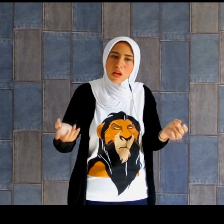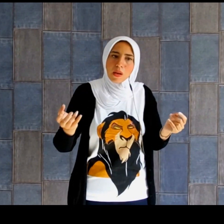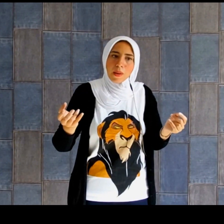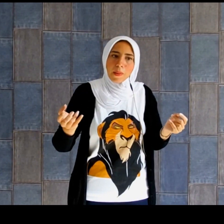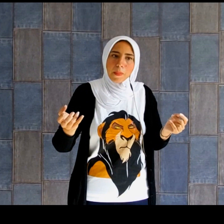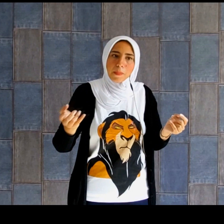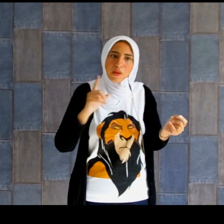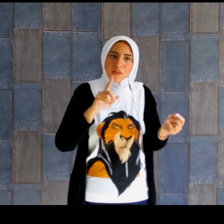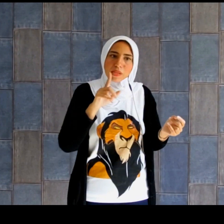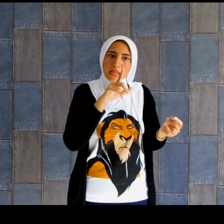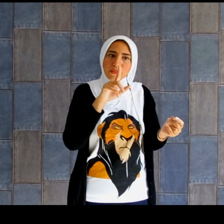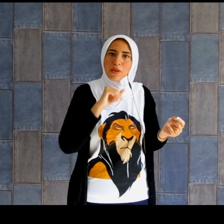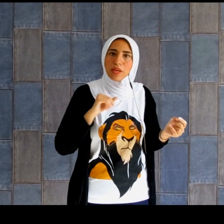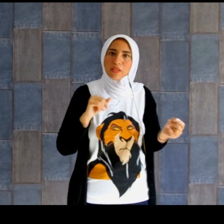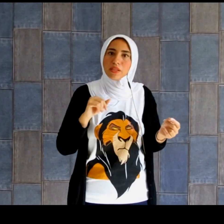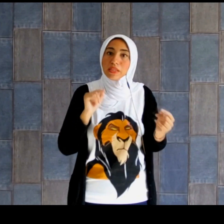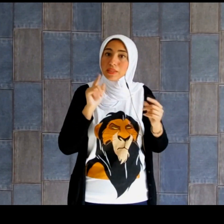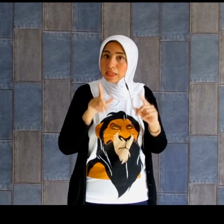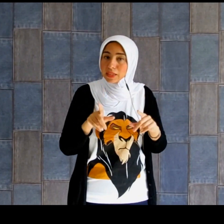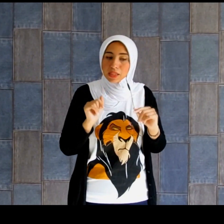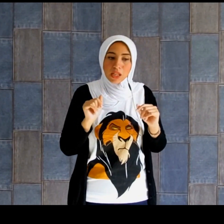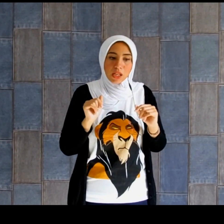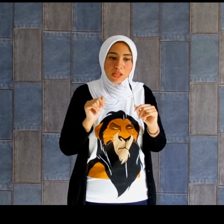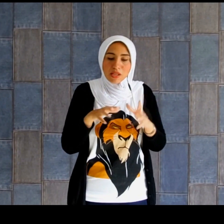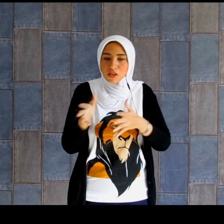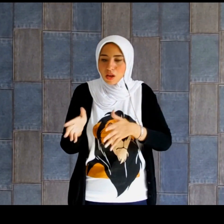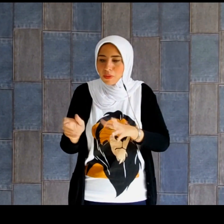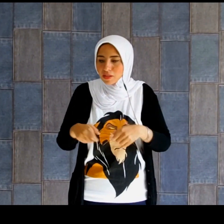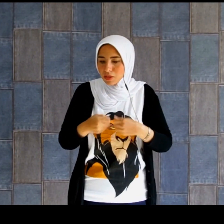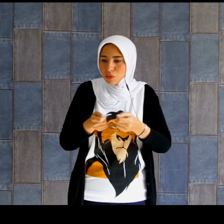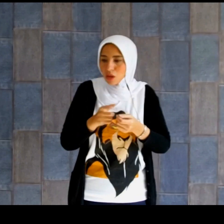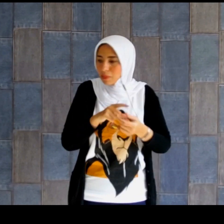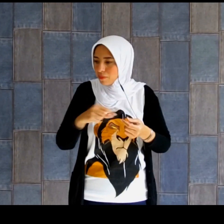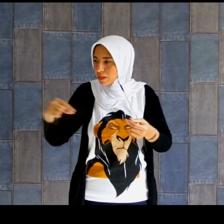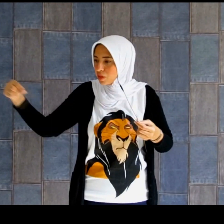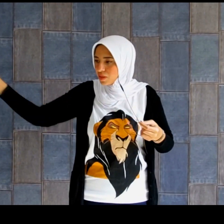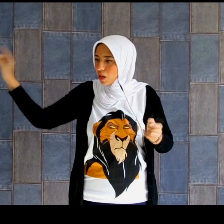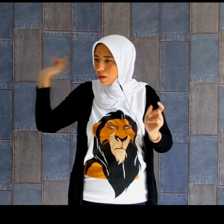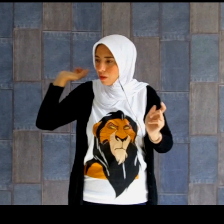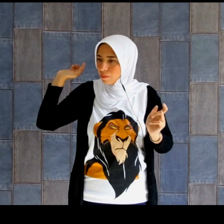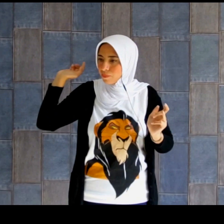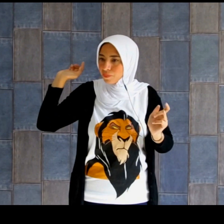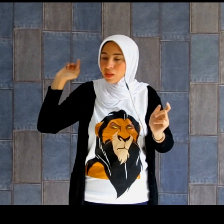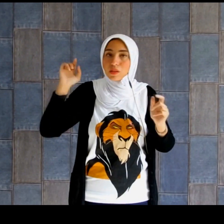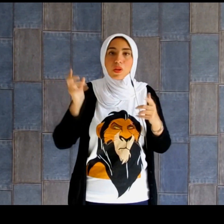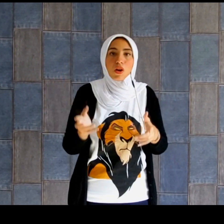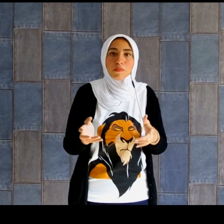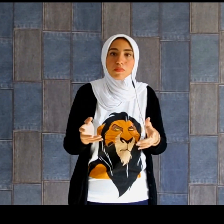بغض النظر عن فارق واحد ان انت عندك سلك الكهربا انت بتديره كهربا فتمشي فيه الكهربا طيب الهرم